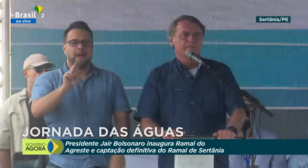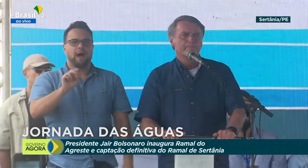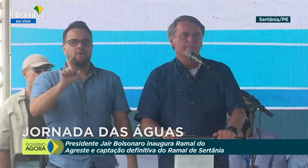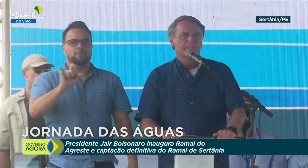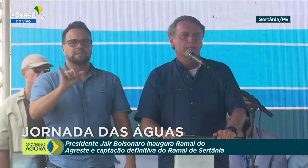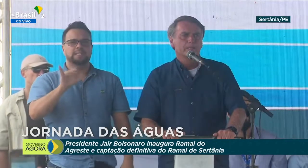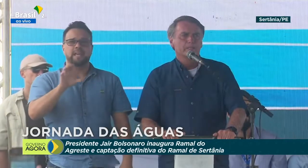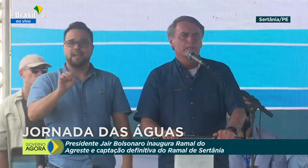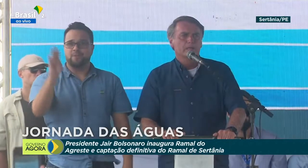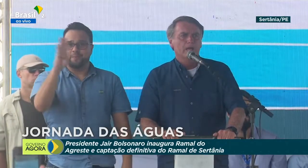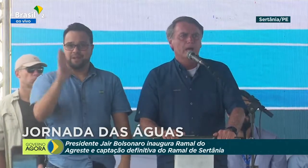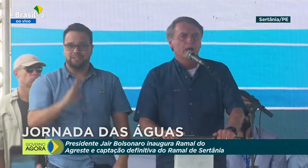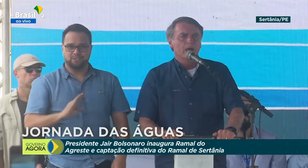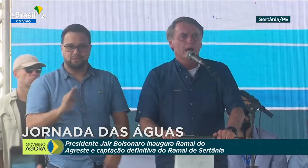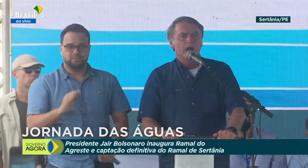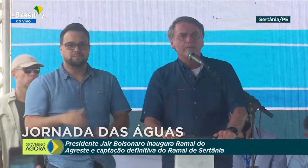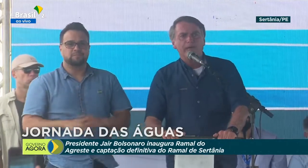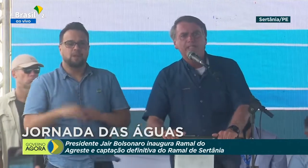Brasil.